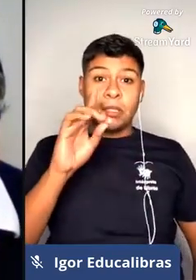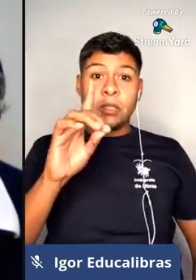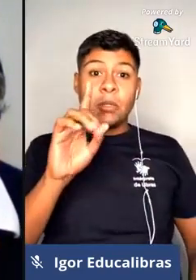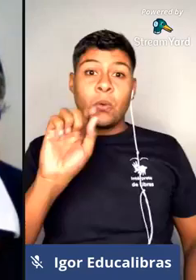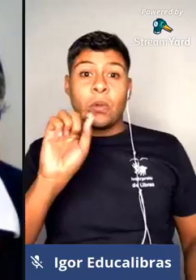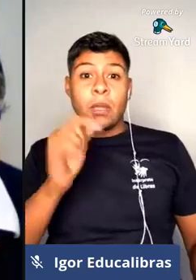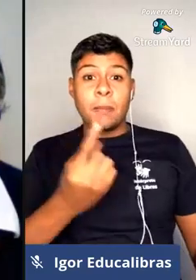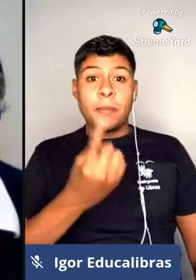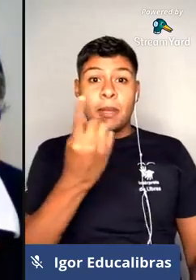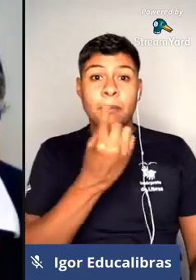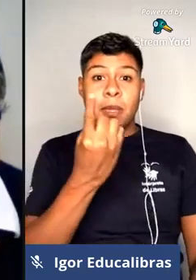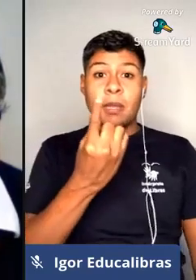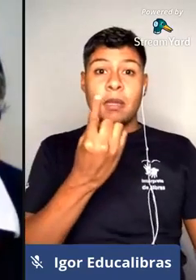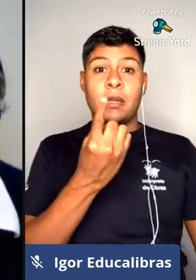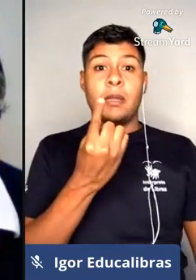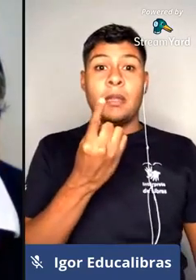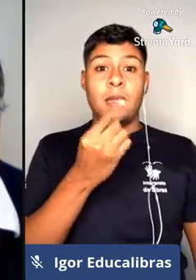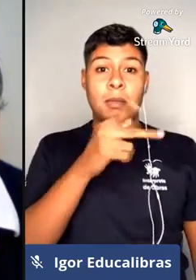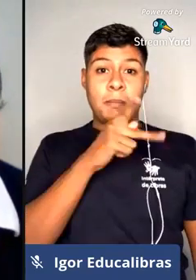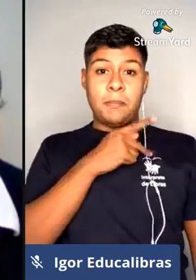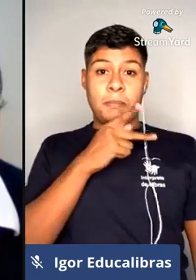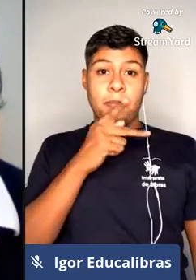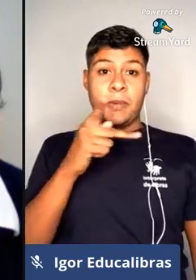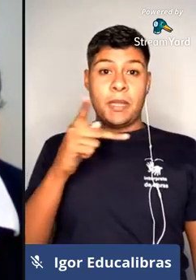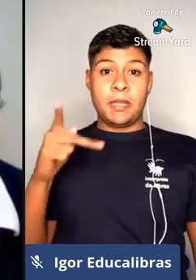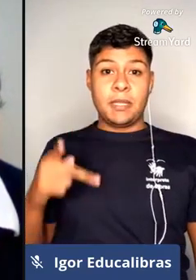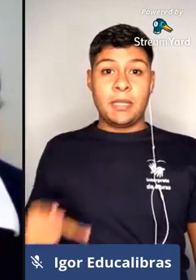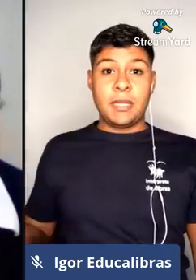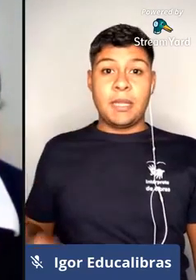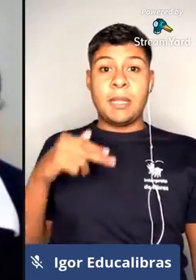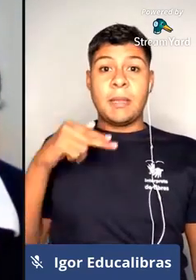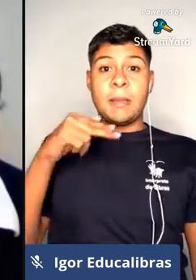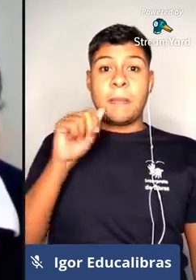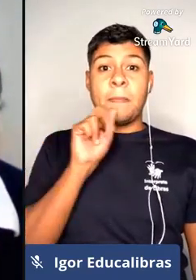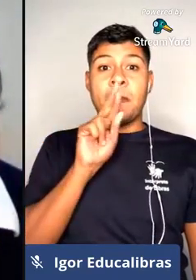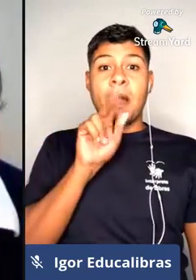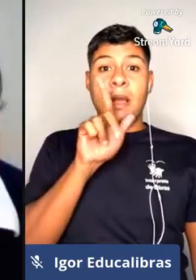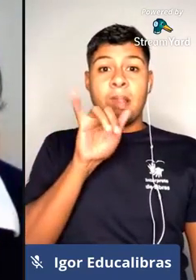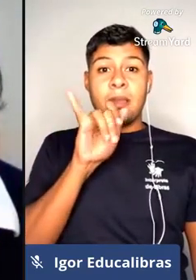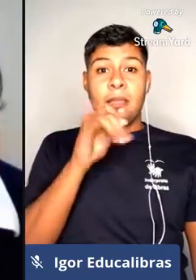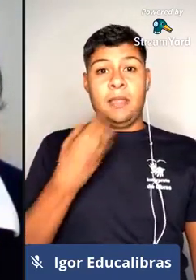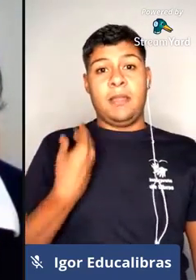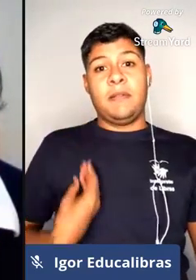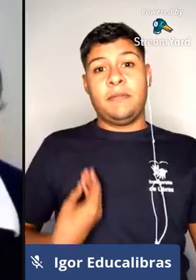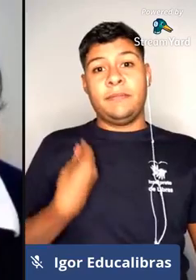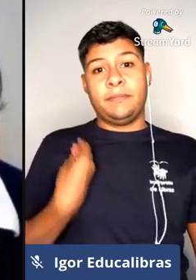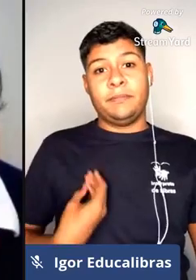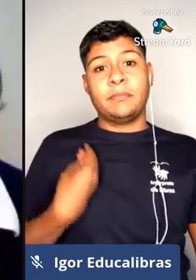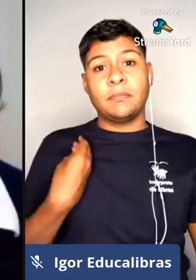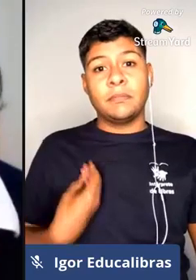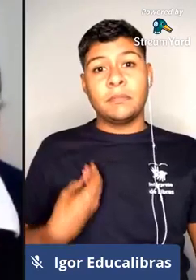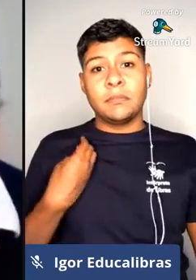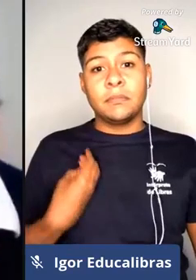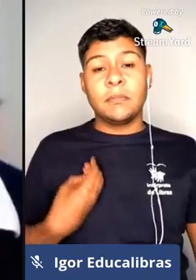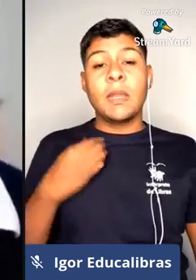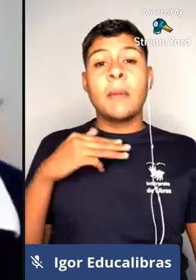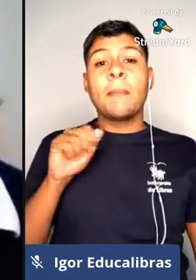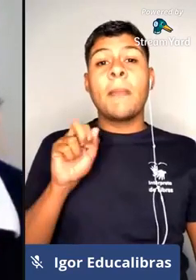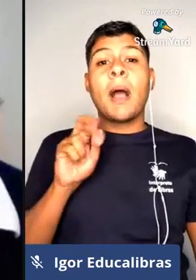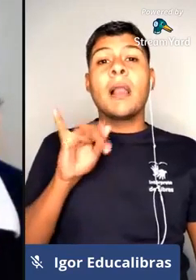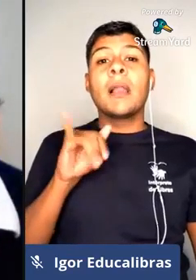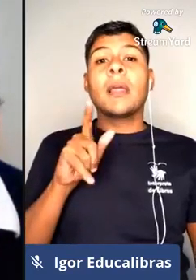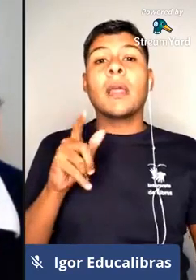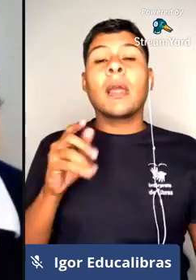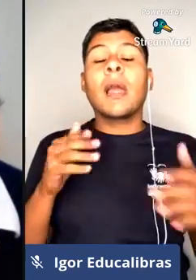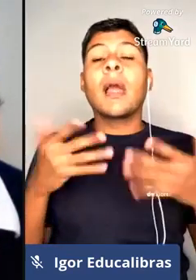nós vamos passar para a nossa querida presidente Marli Santos, que está aqui nos... Vai lá, bota a Marli na tela.